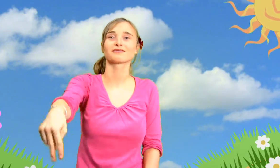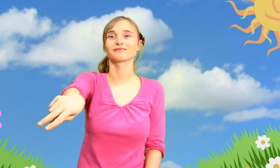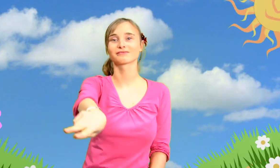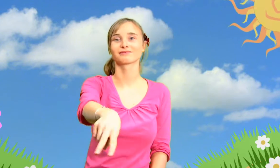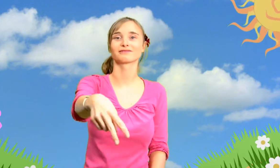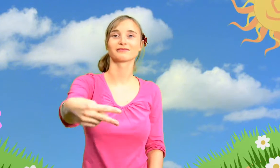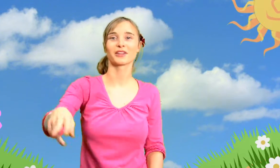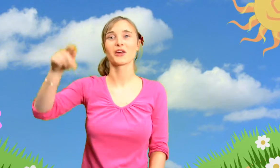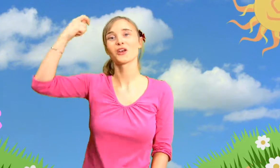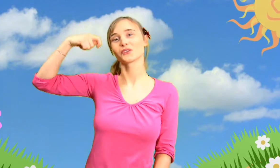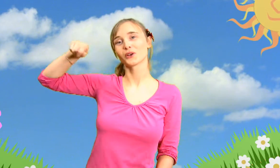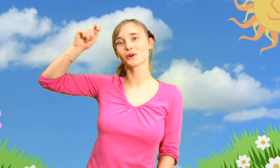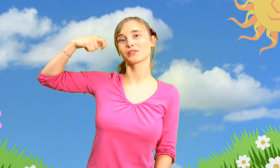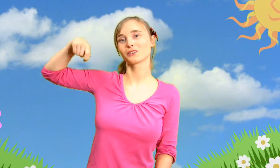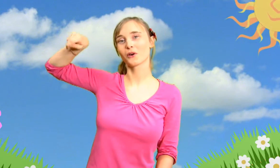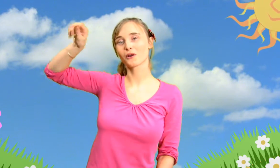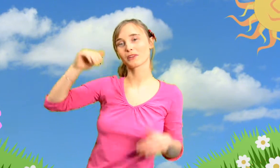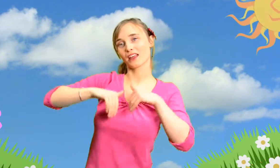Tobi Tobi